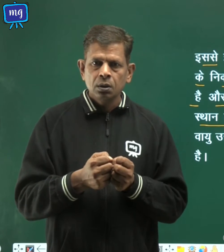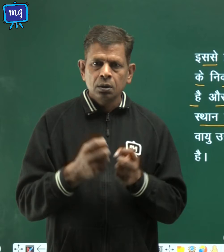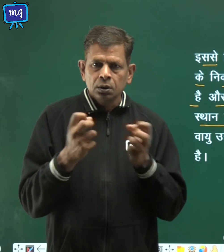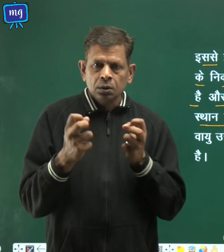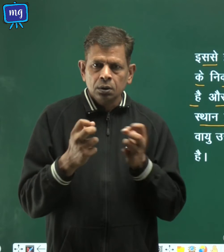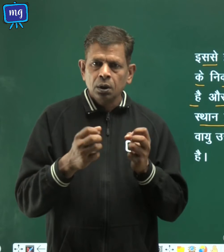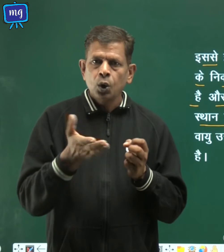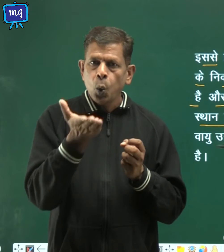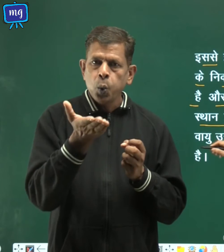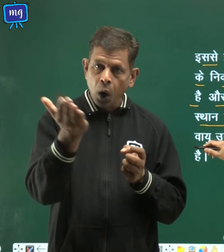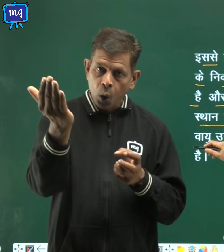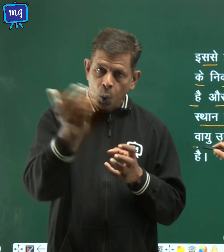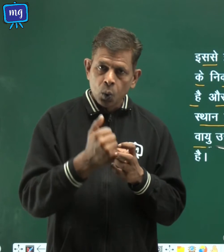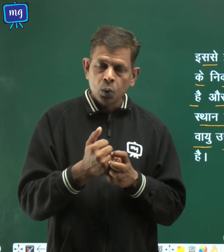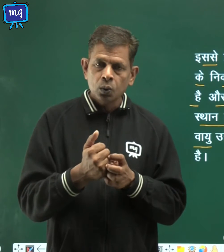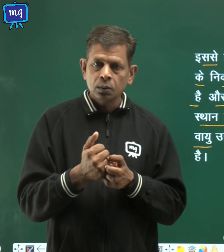ठंडी वायु